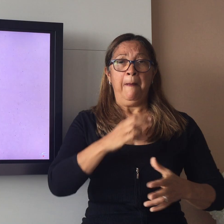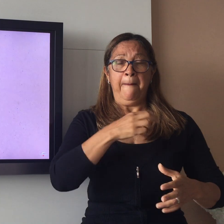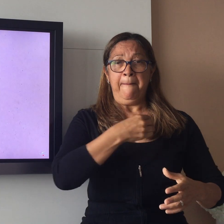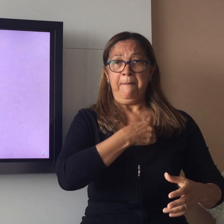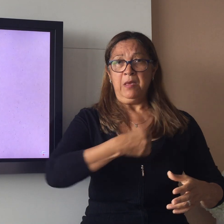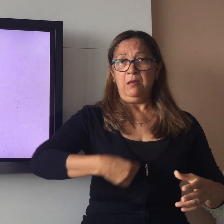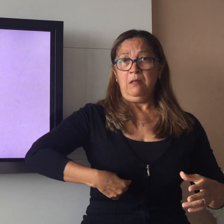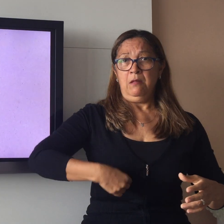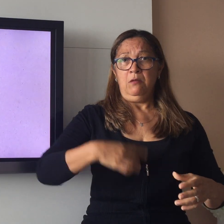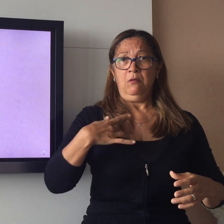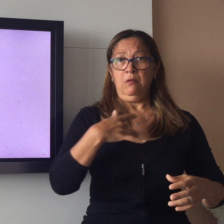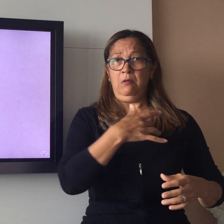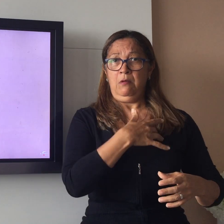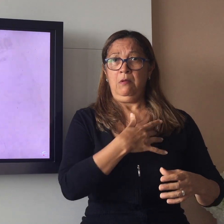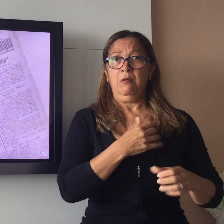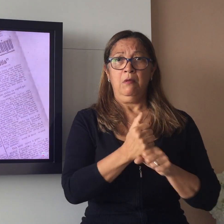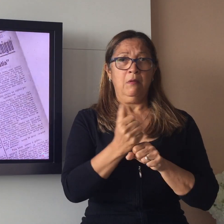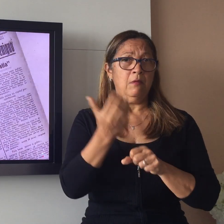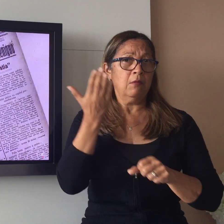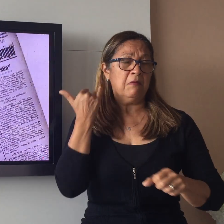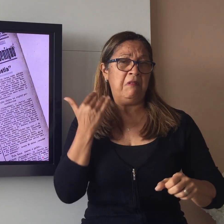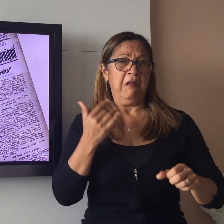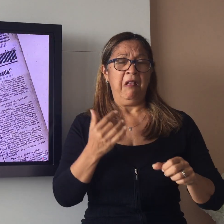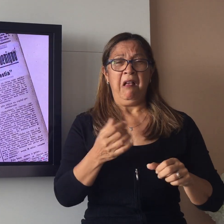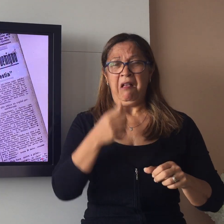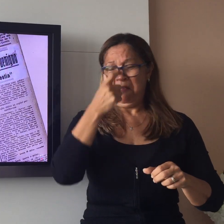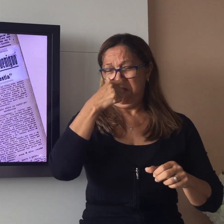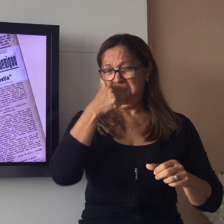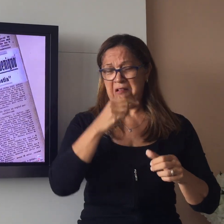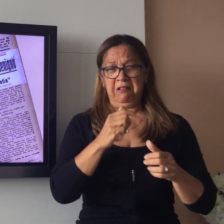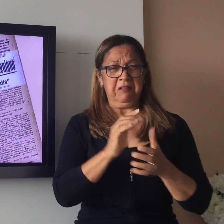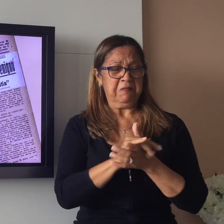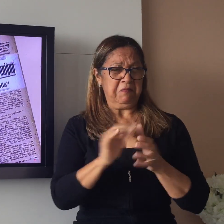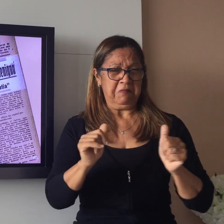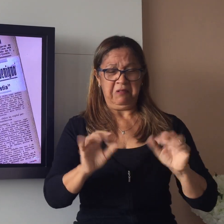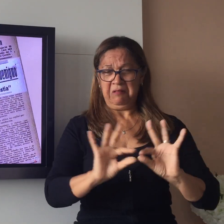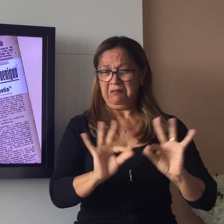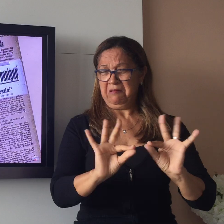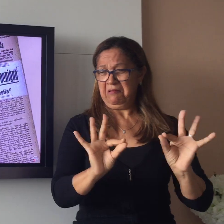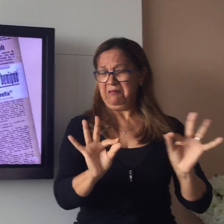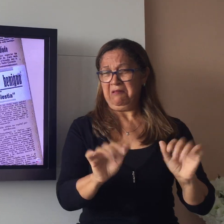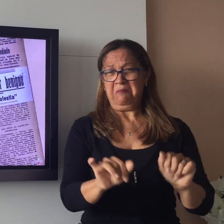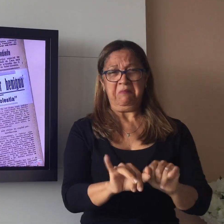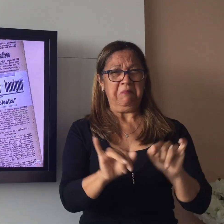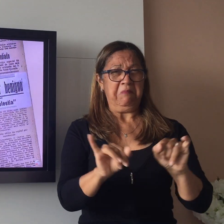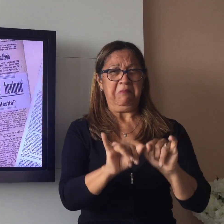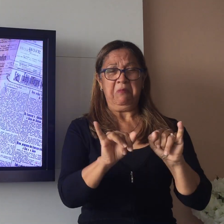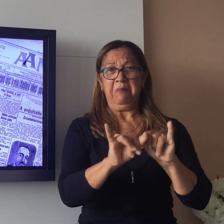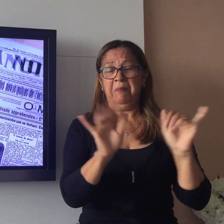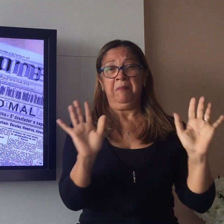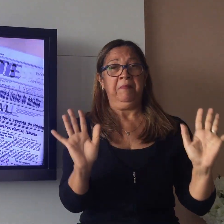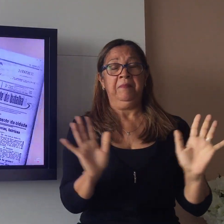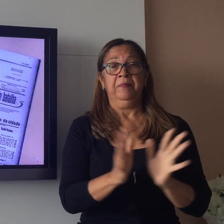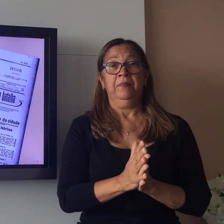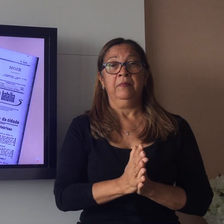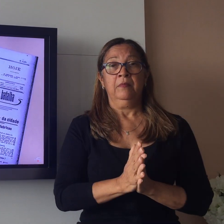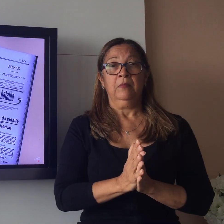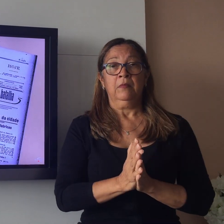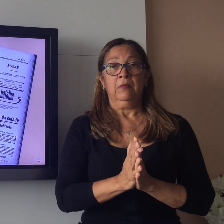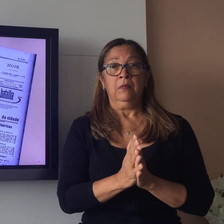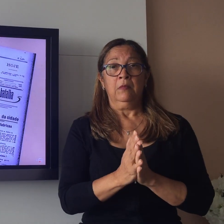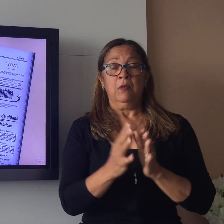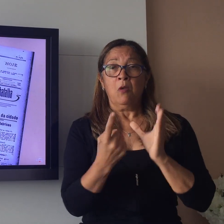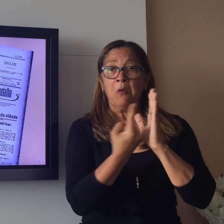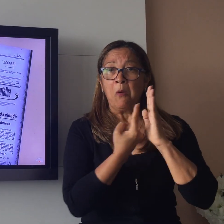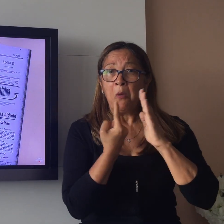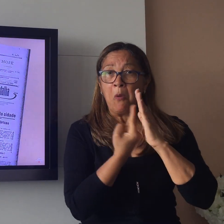bola e diz que a espanhola é apenas uma gripezinha de caráter benigno. Ele não decreta quarentena